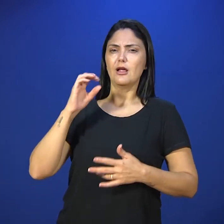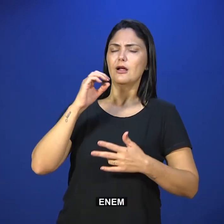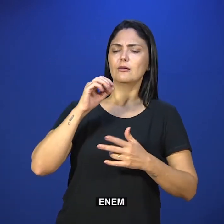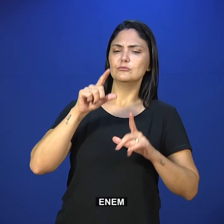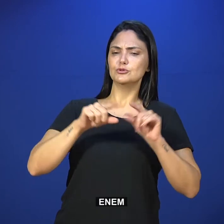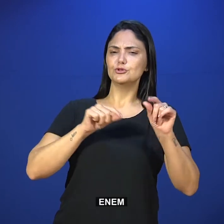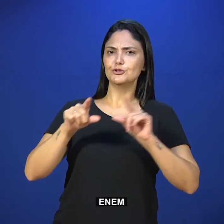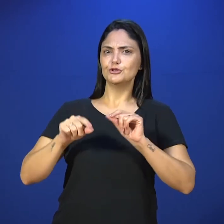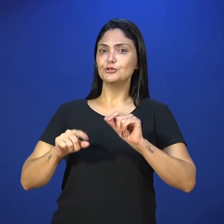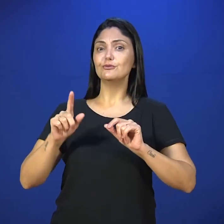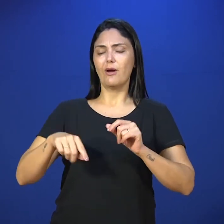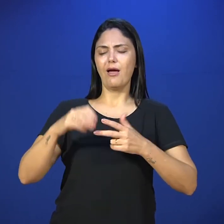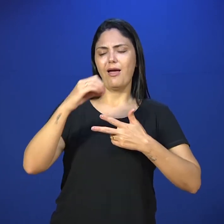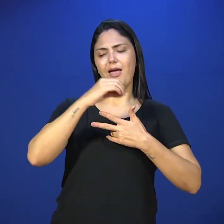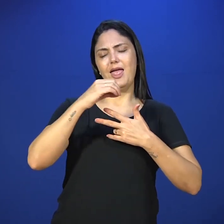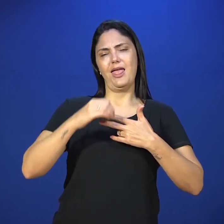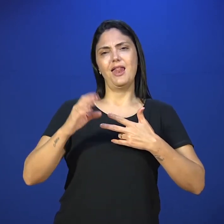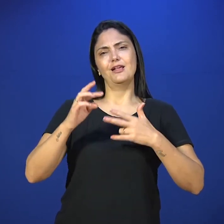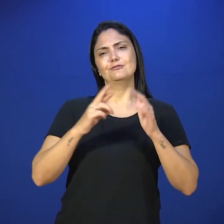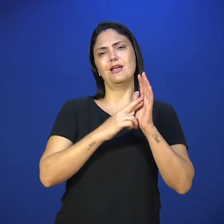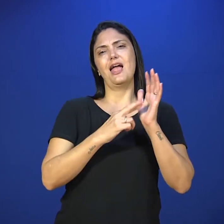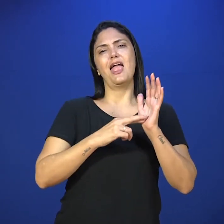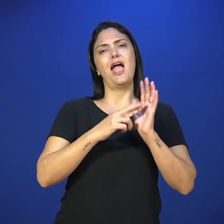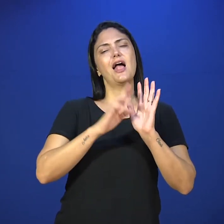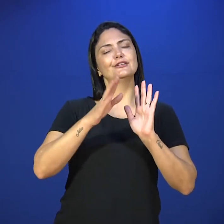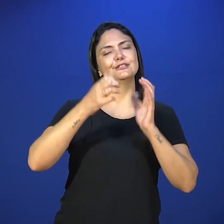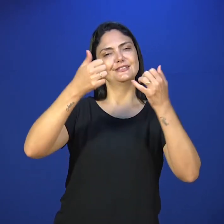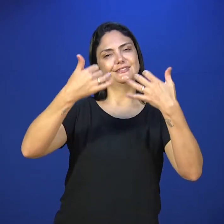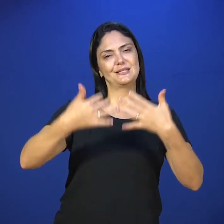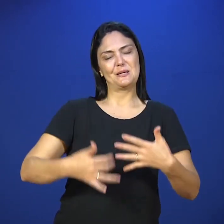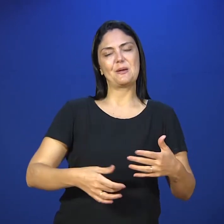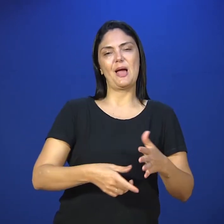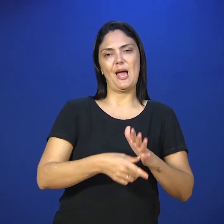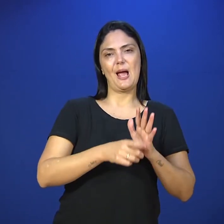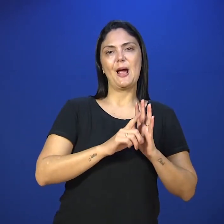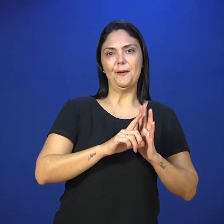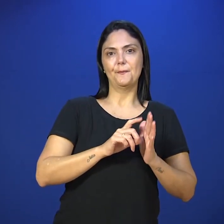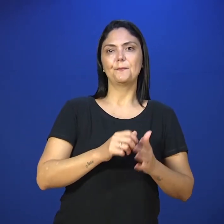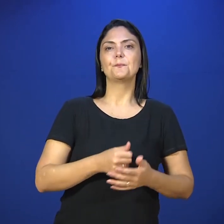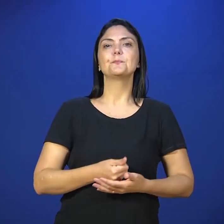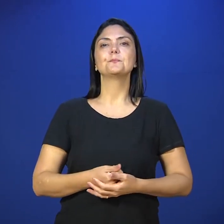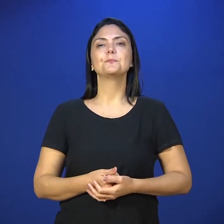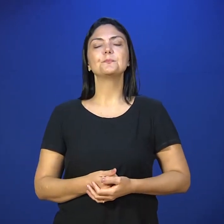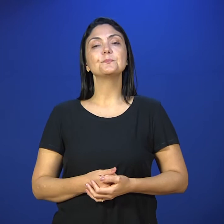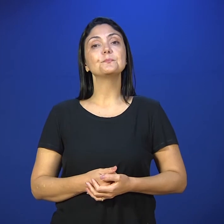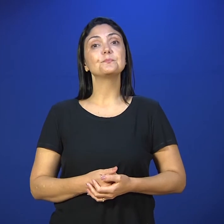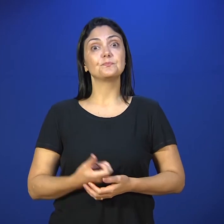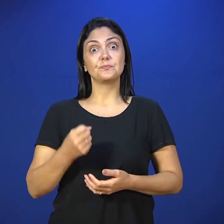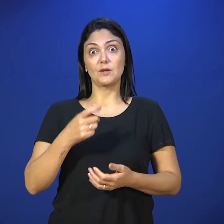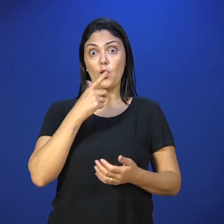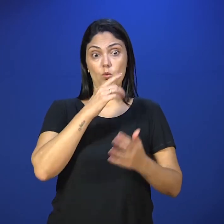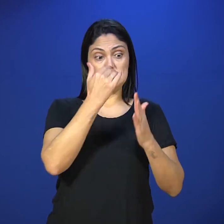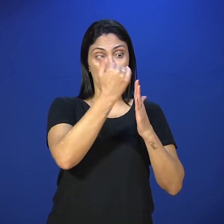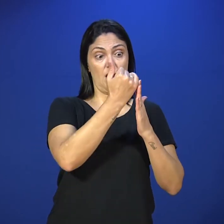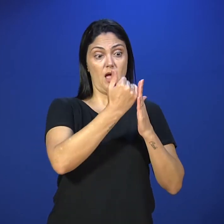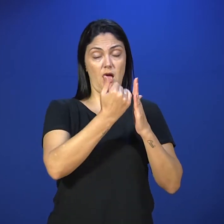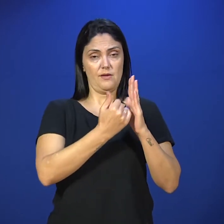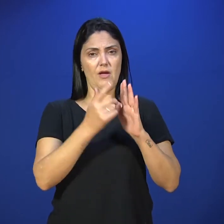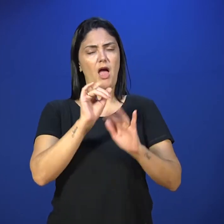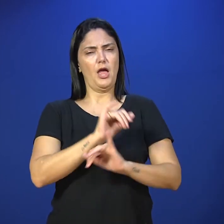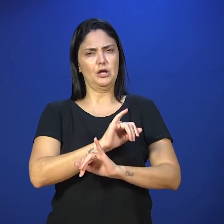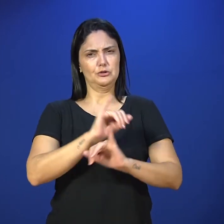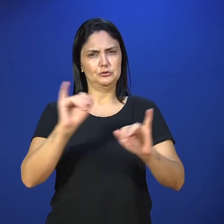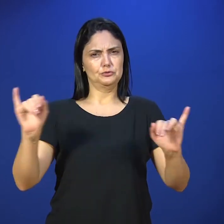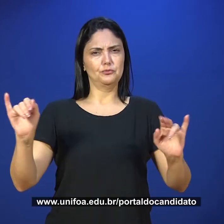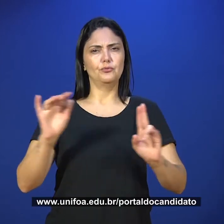processos seletivos Enem, conforme regras deste edital. 19.2. As reclassificações serão